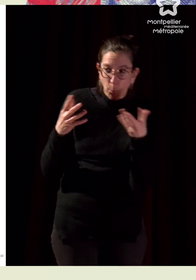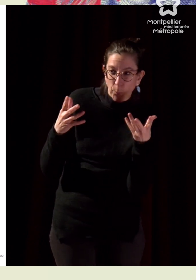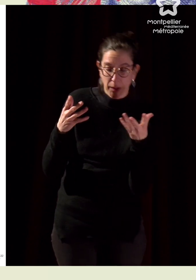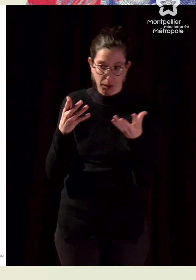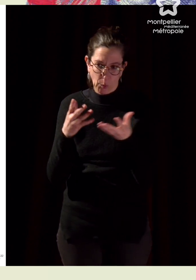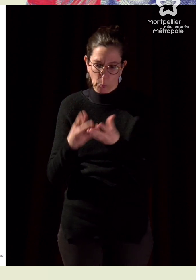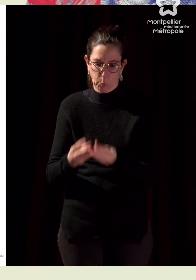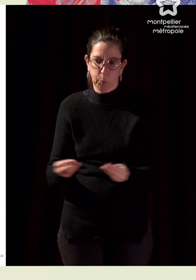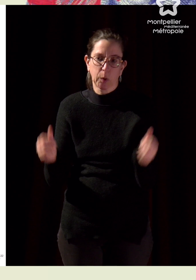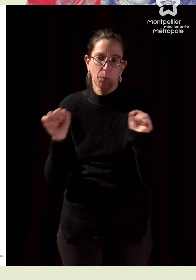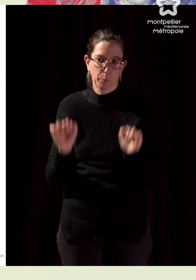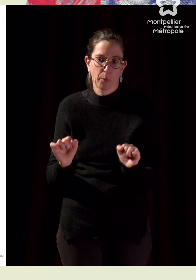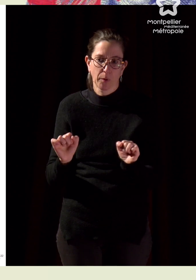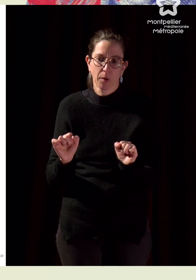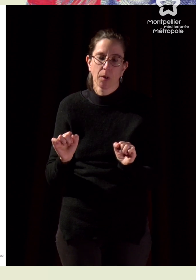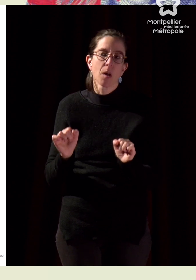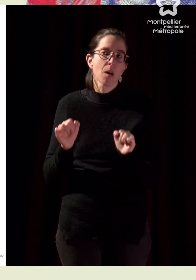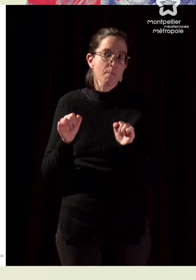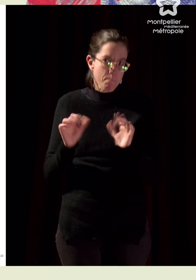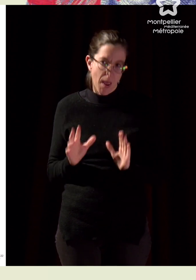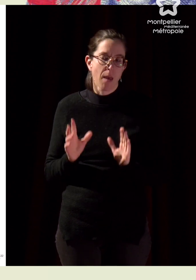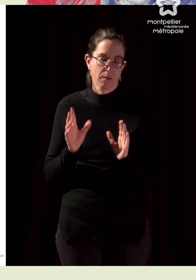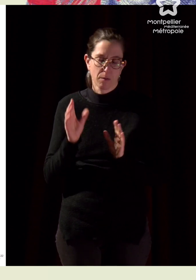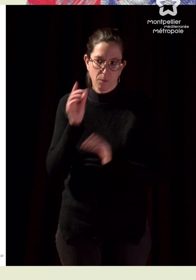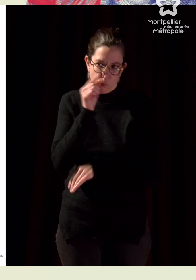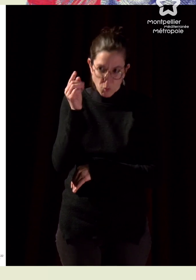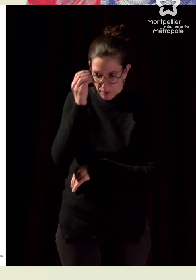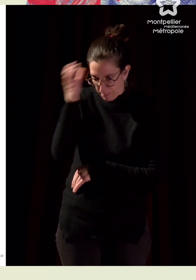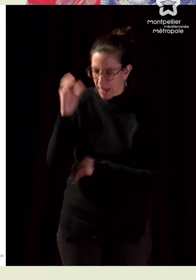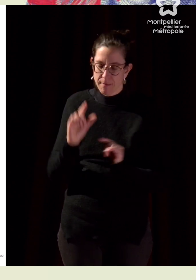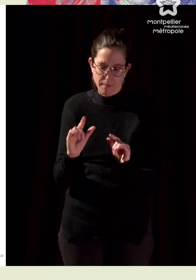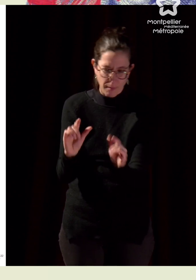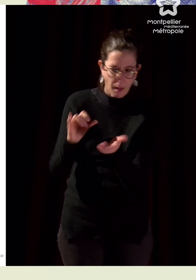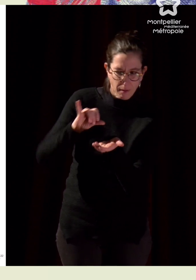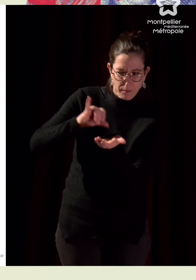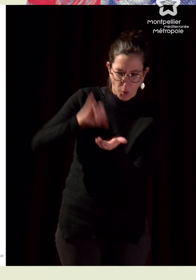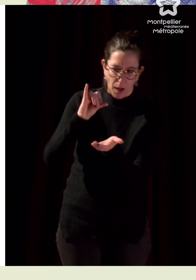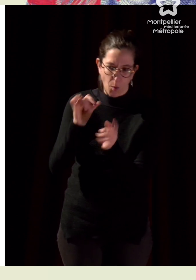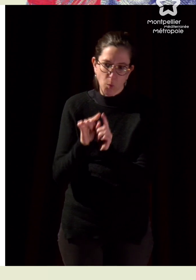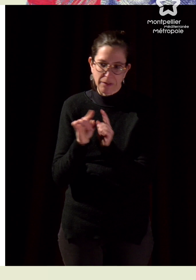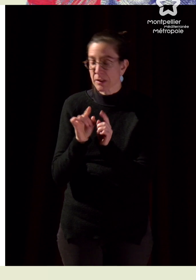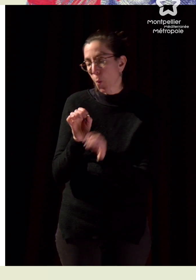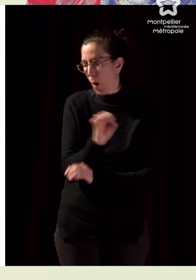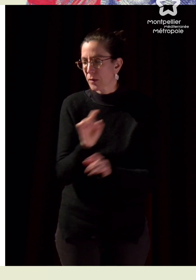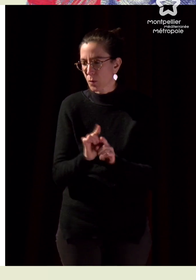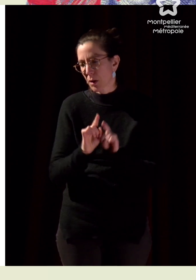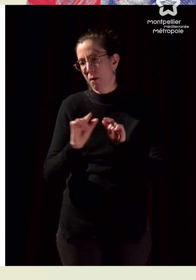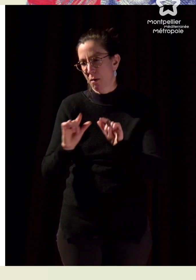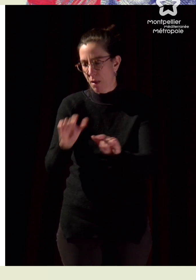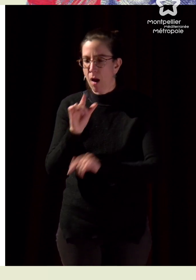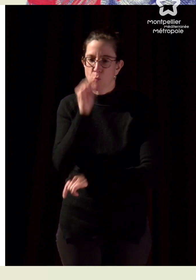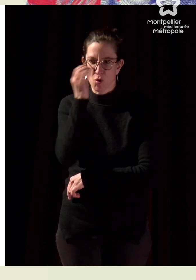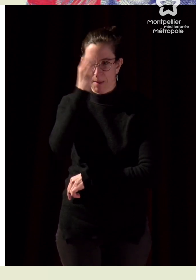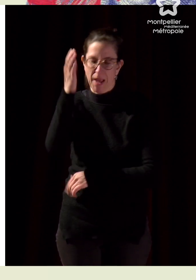sapiens étaient aussi présents en Afrique de l'Ouest. Alors, ce